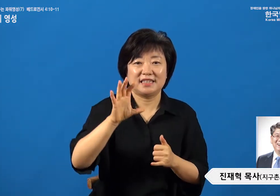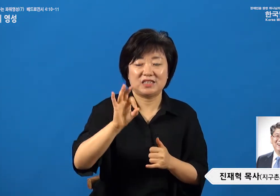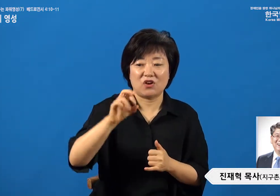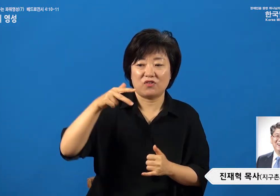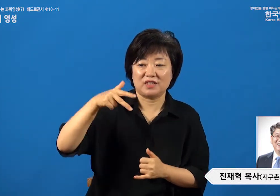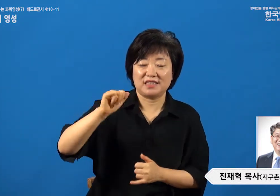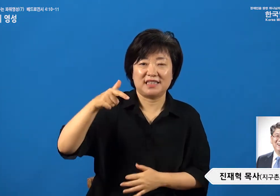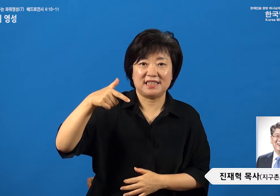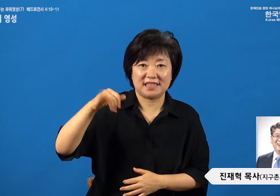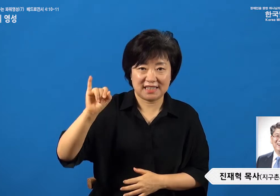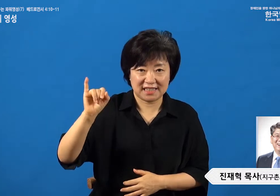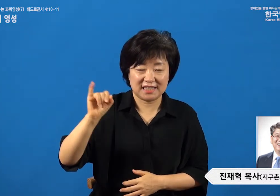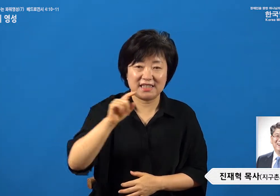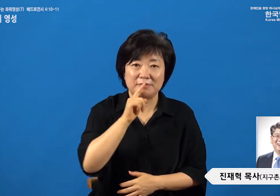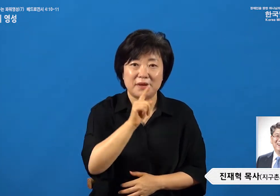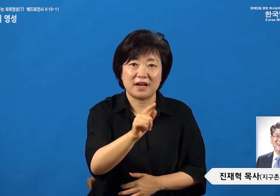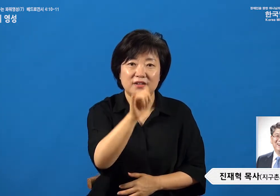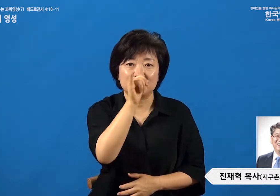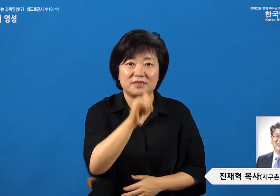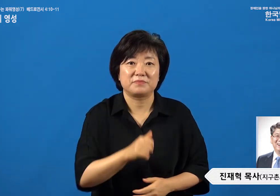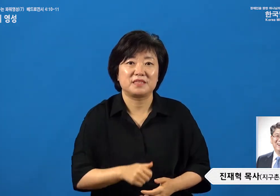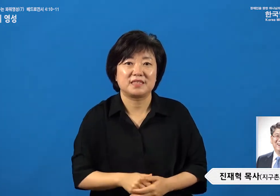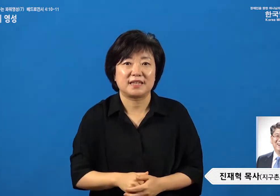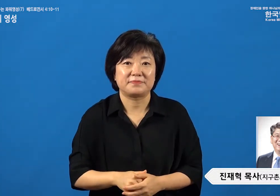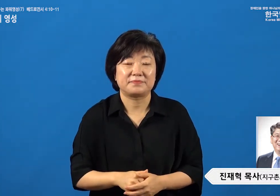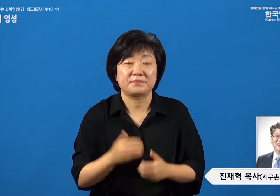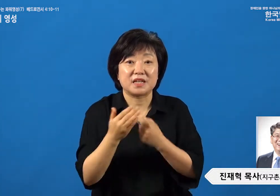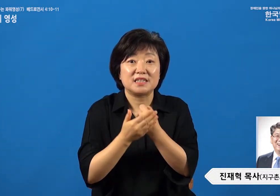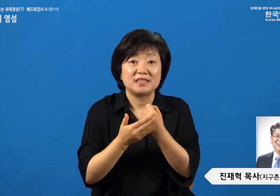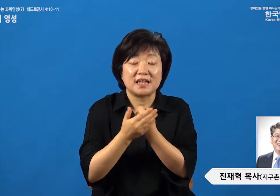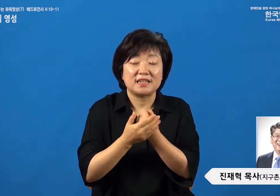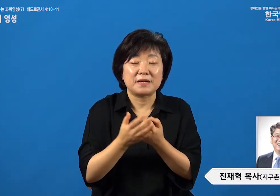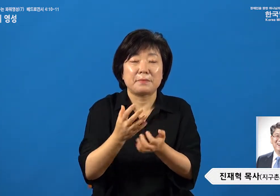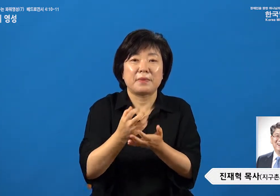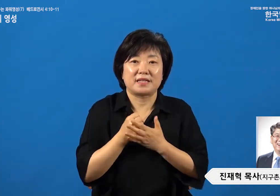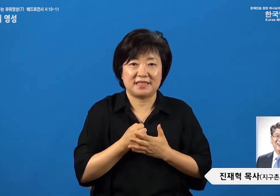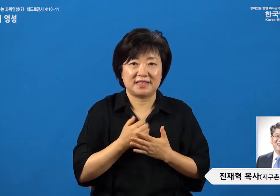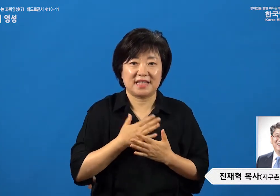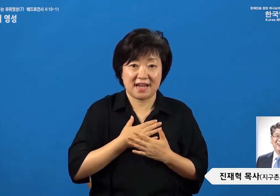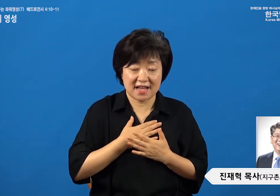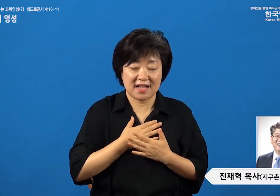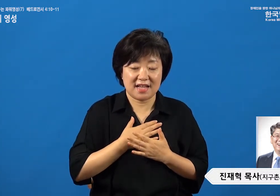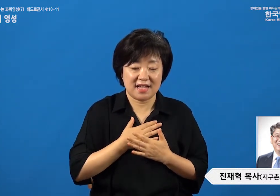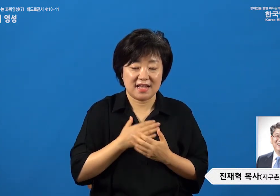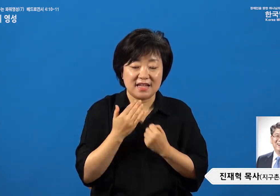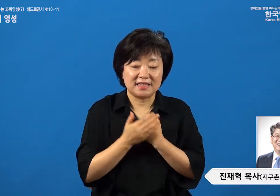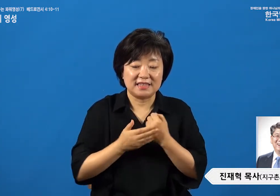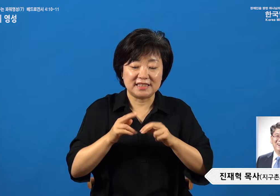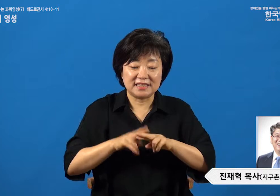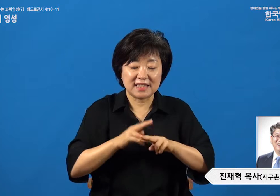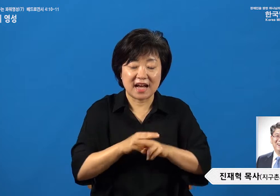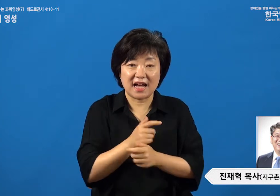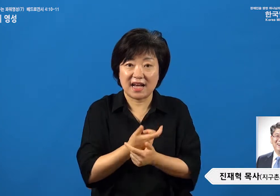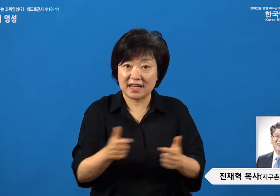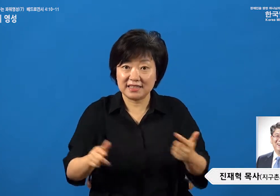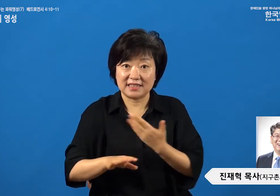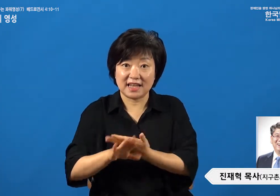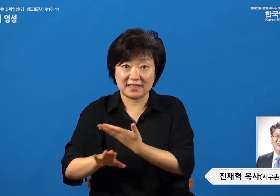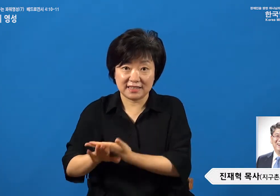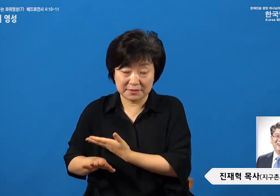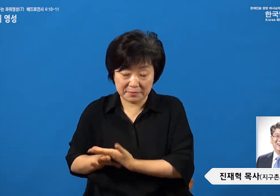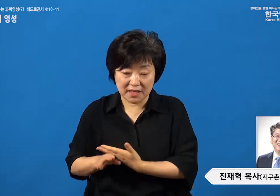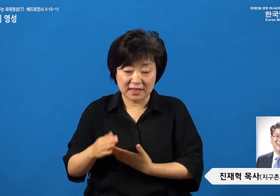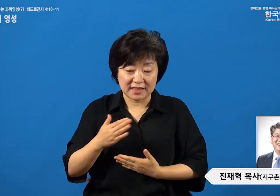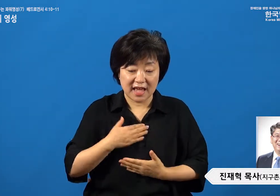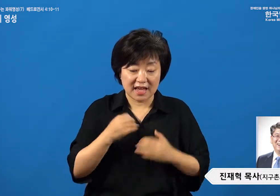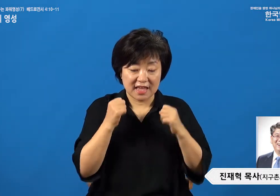청지기다라고 말씀하고 있습니다. 은혜를 받은 우리가, 은사는 다르지만 우리